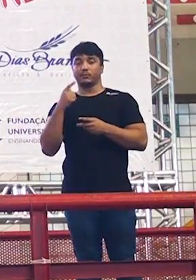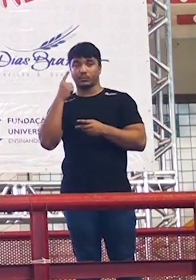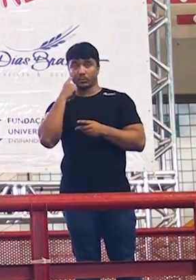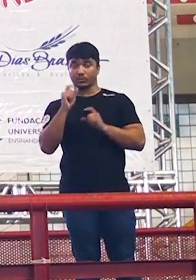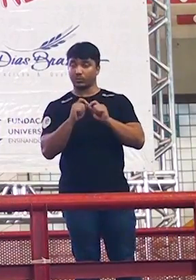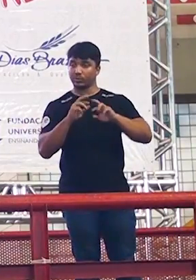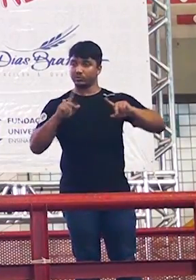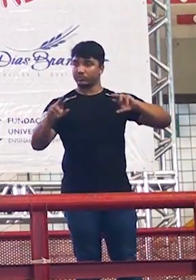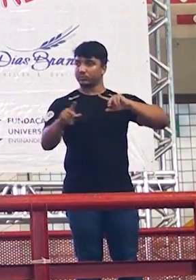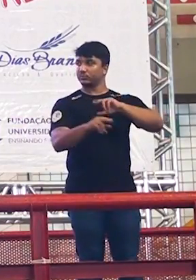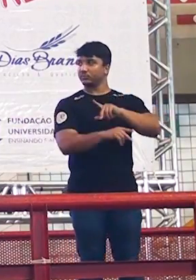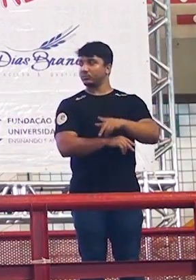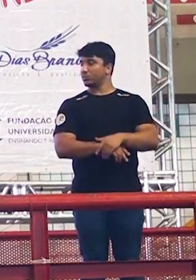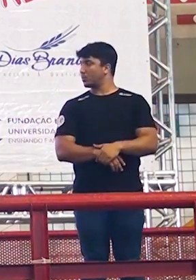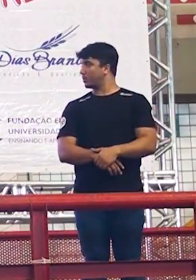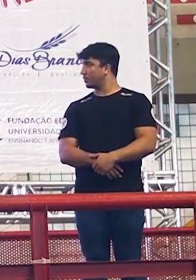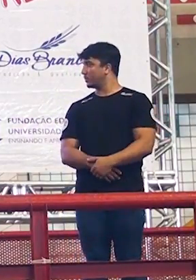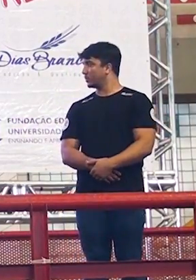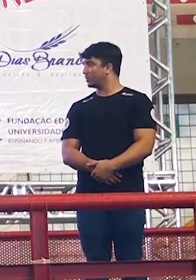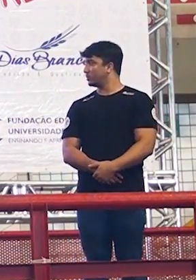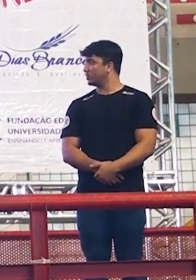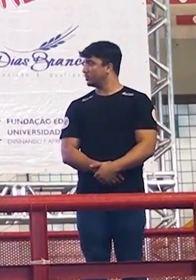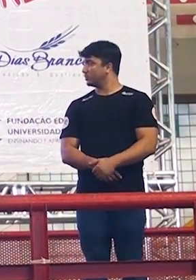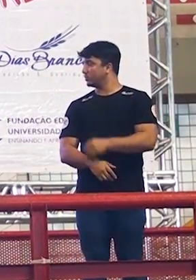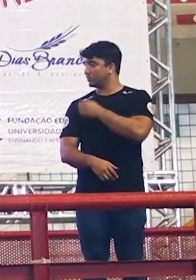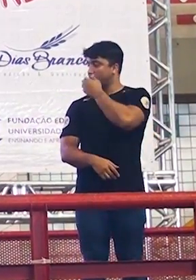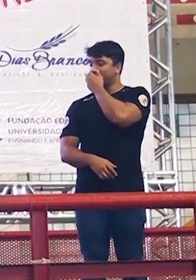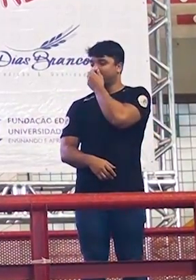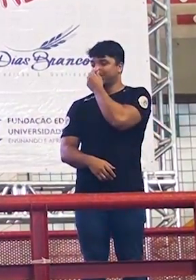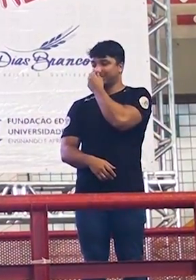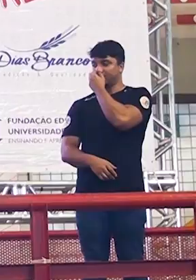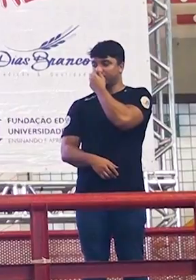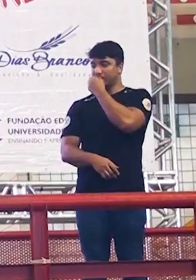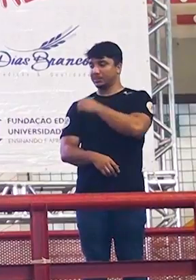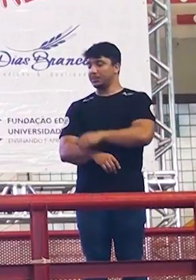Nós temos poucas hidrelétricas aqui no norte e no nordeste.